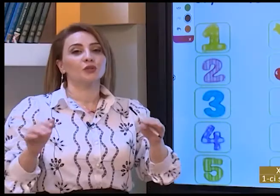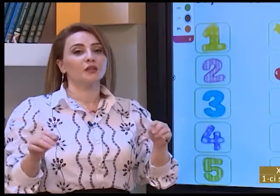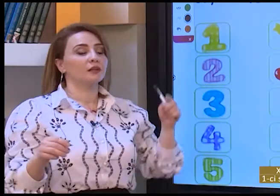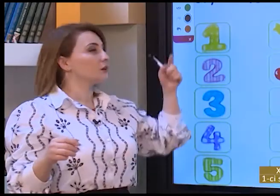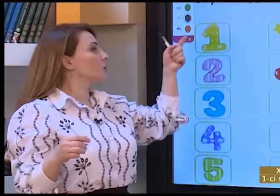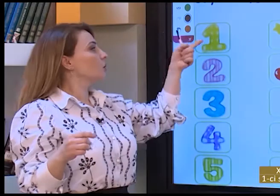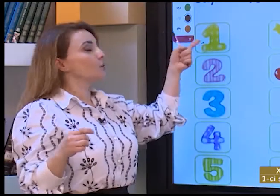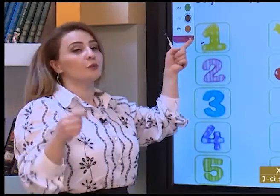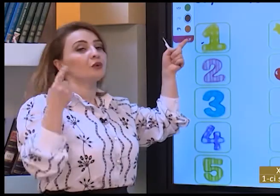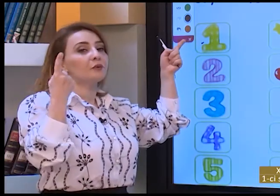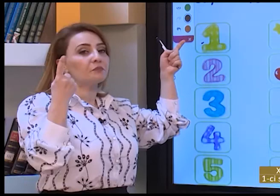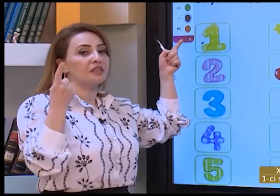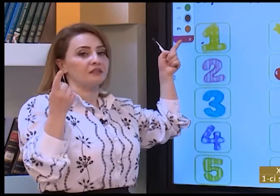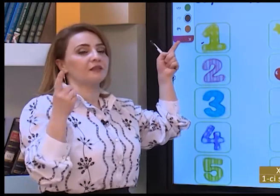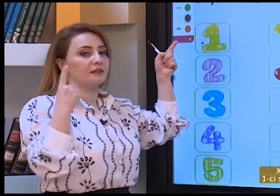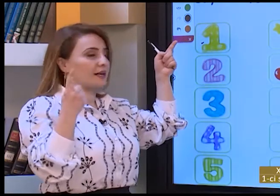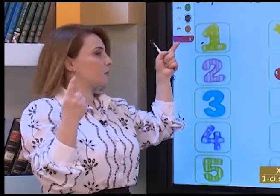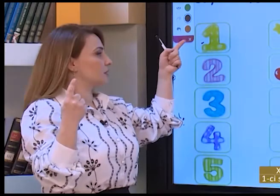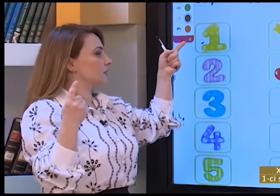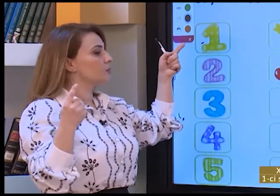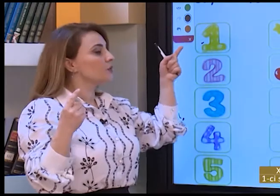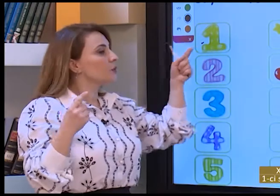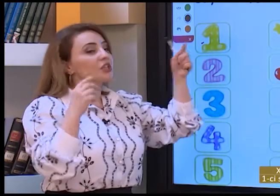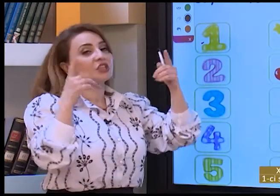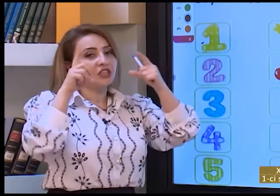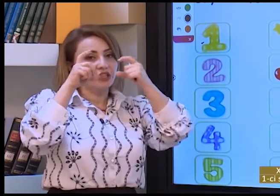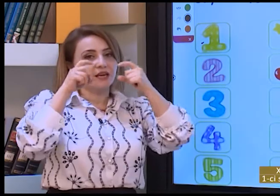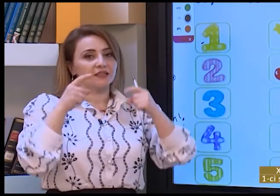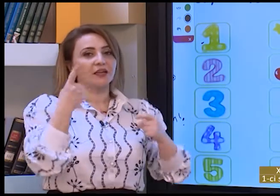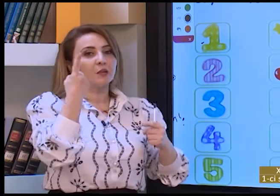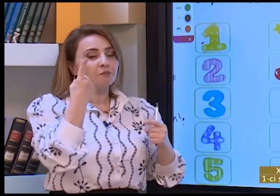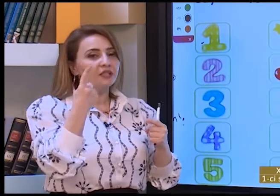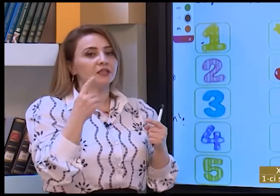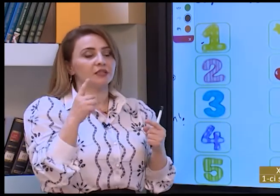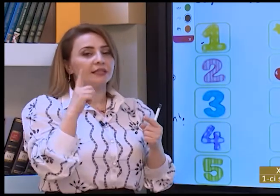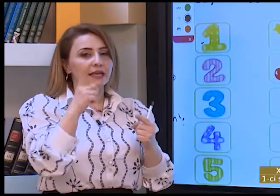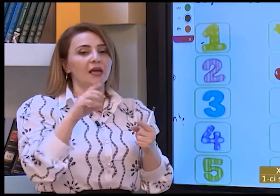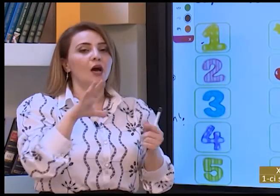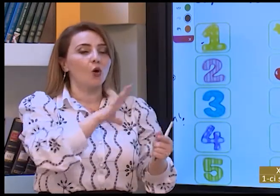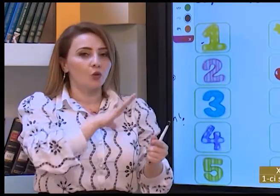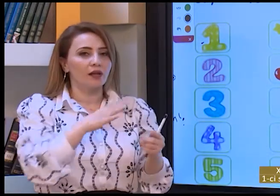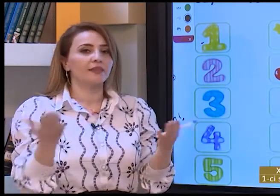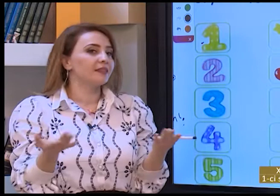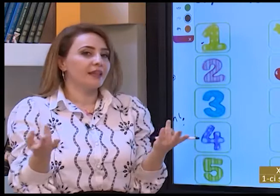Uşaqlar, bu 1 rəqəmidir. Şəkillərdə 1 dənə olan